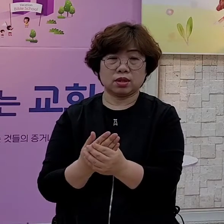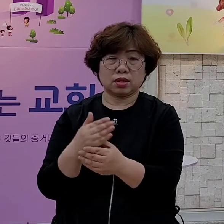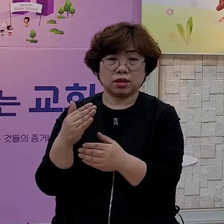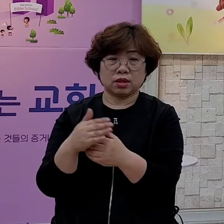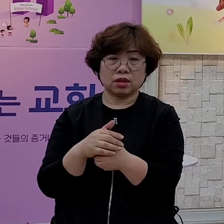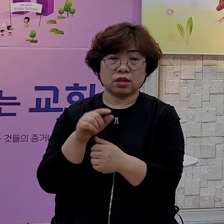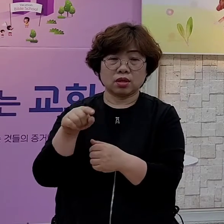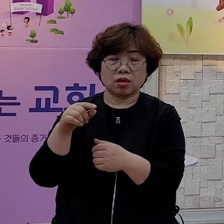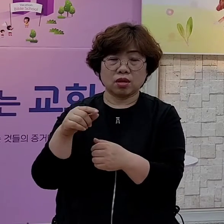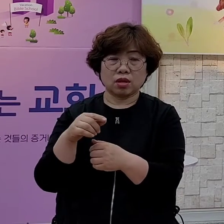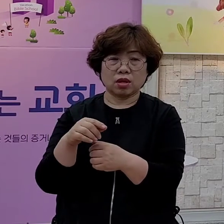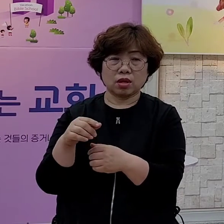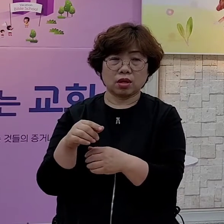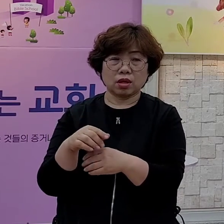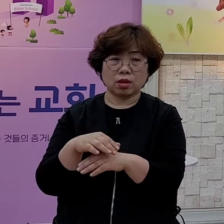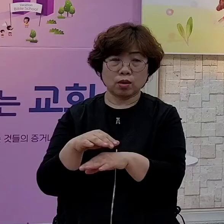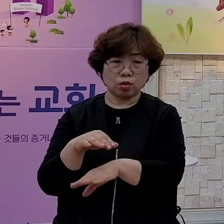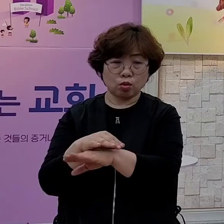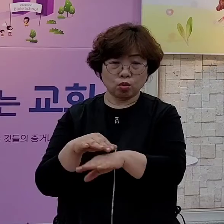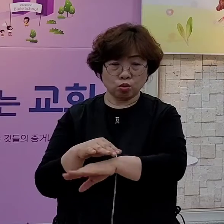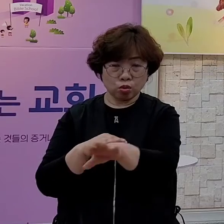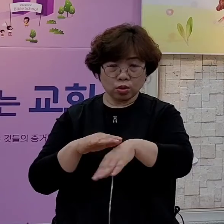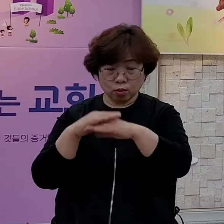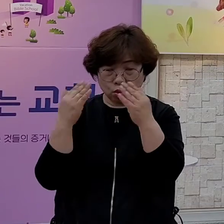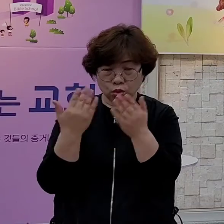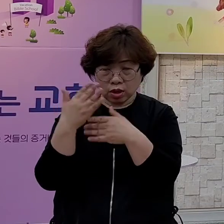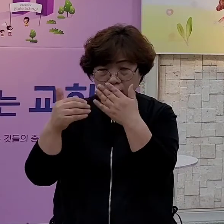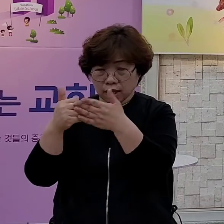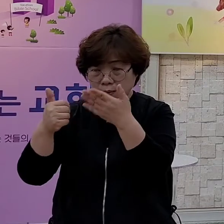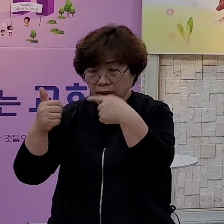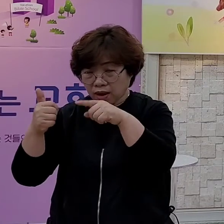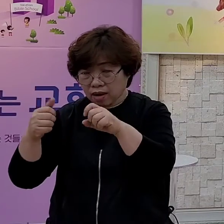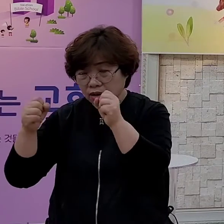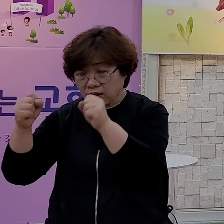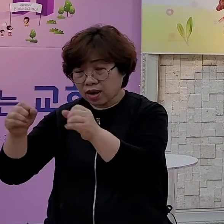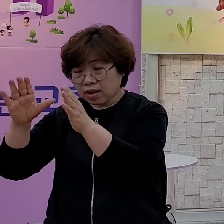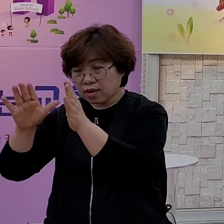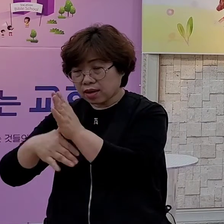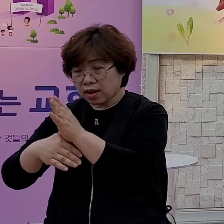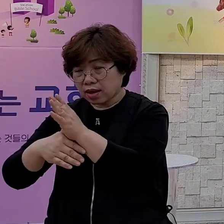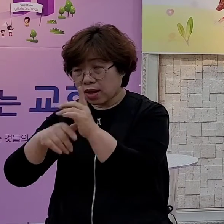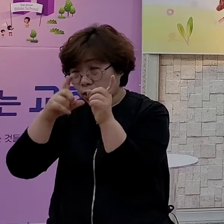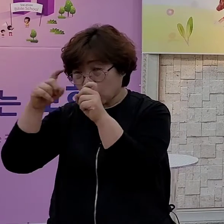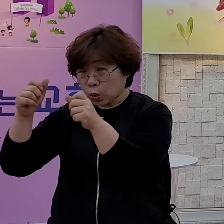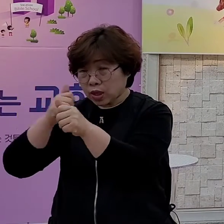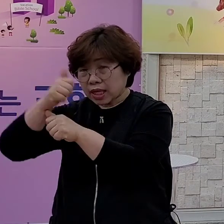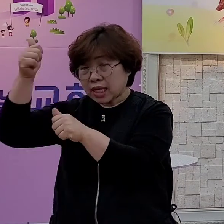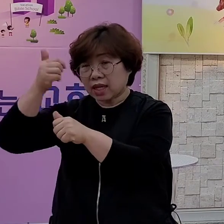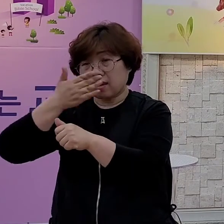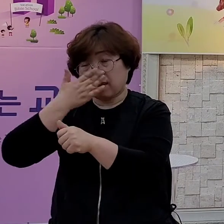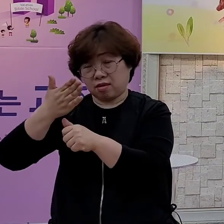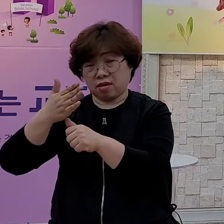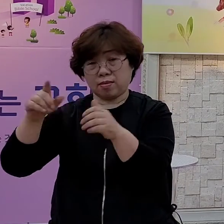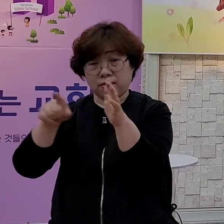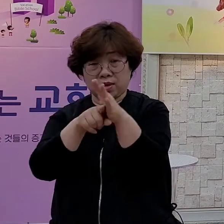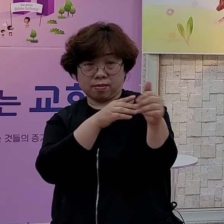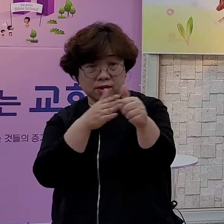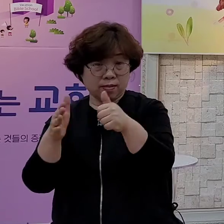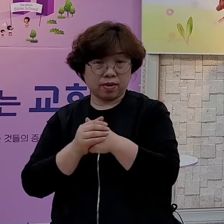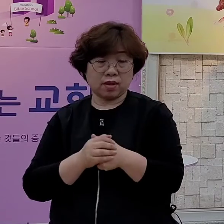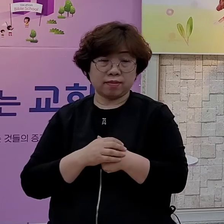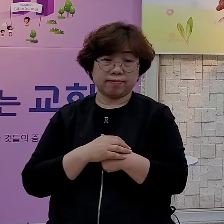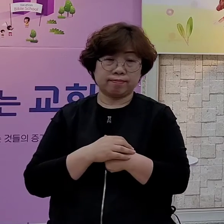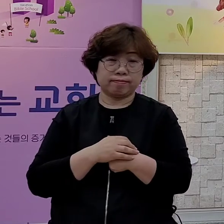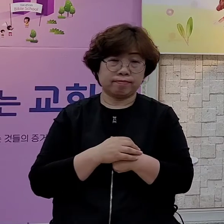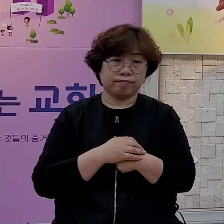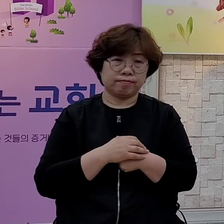안에 거할 때에 우리가 모든 유혹도 시험도 이길 수 있다는 사실을 믿으시기를 주의 이름으로 축복합니다. 이게 첫 번째